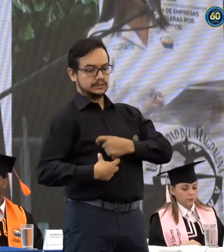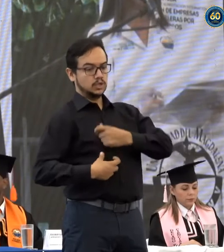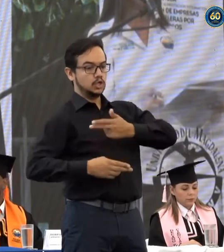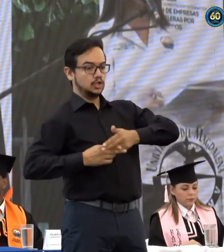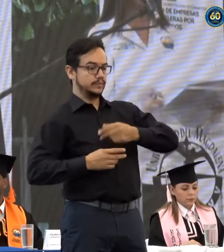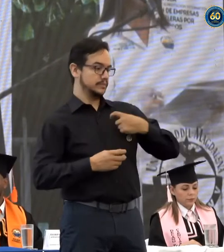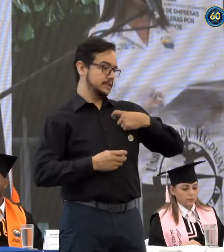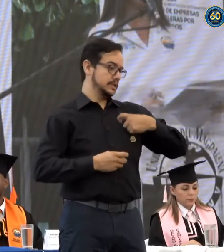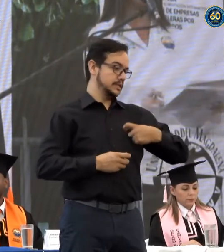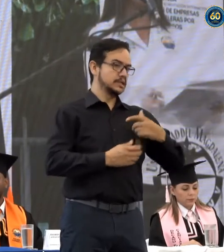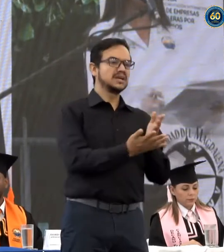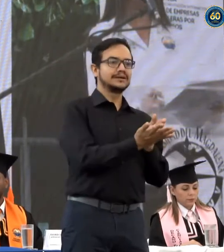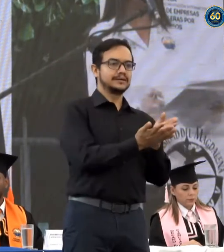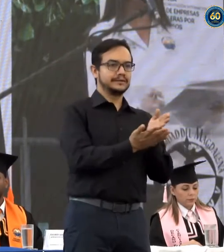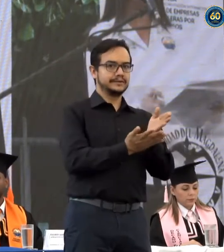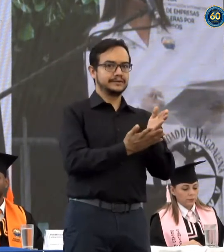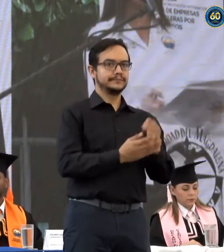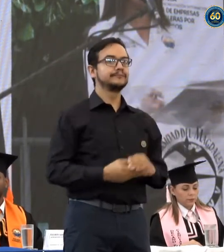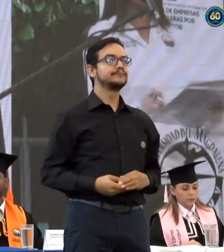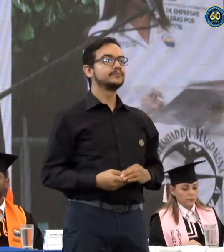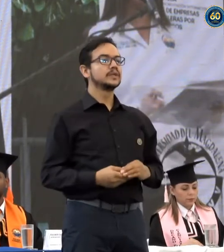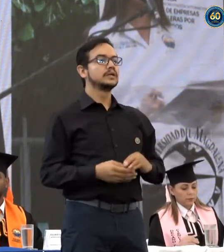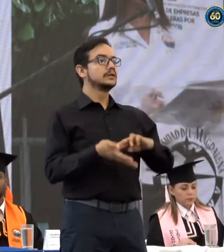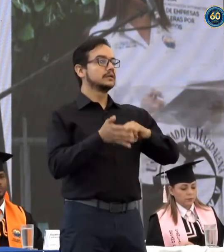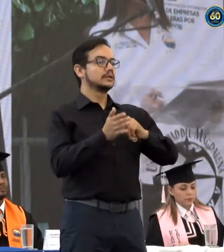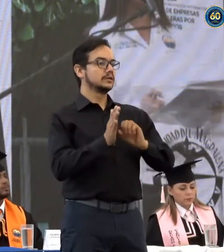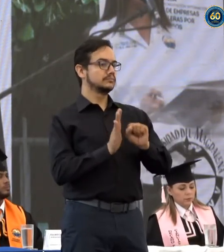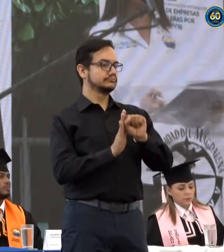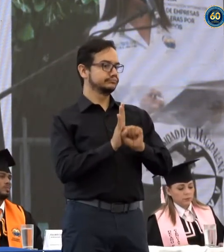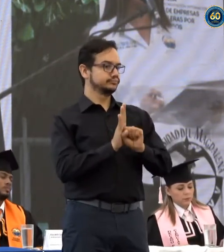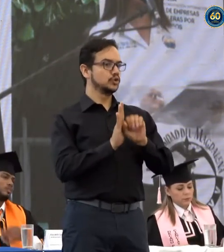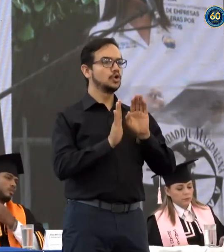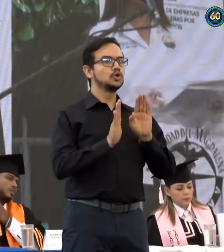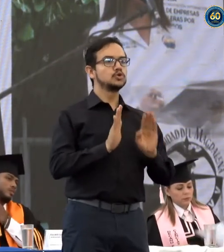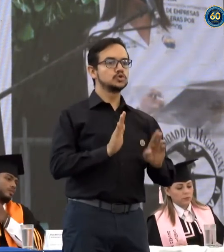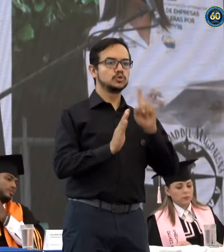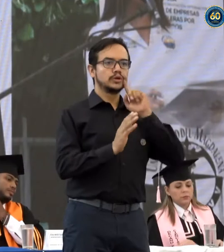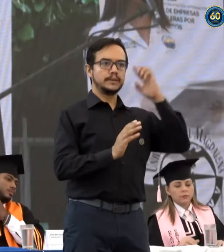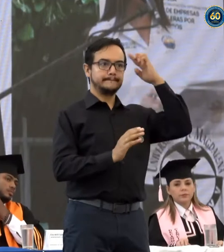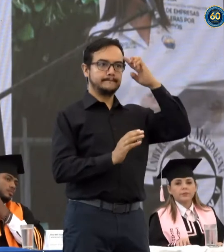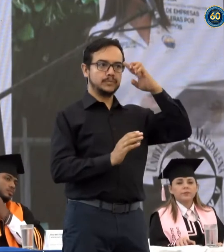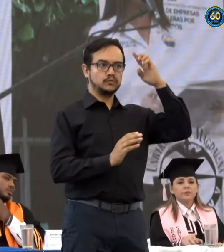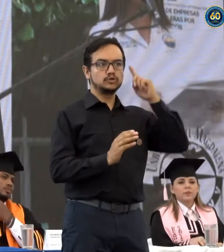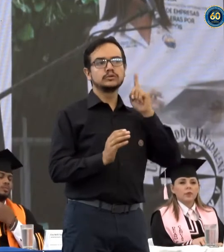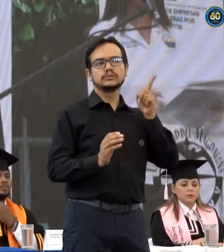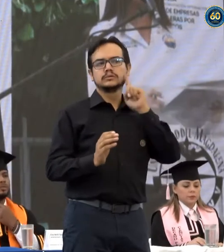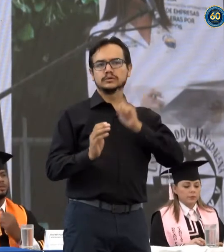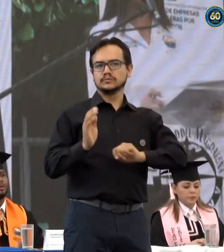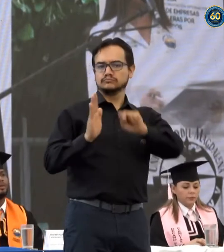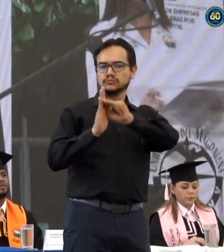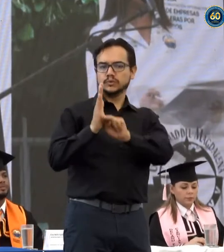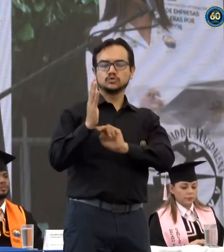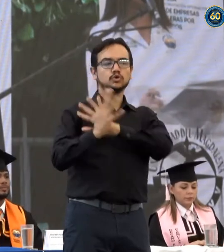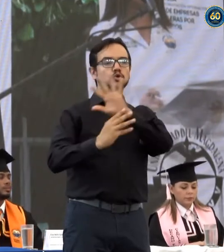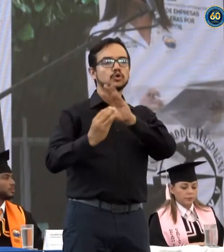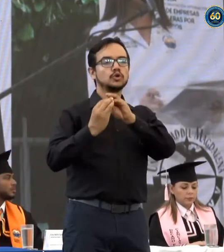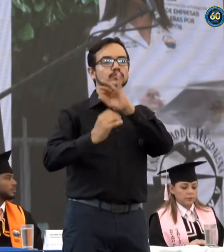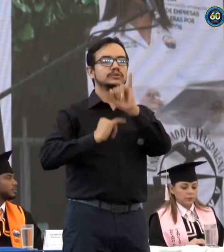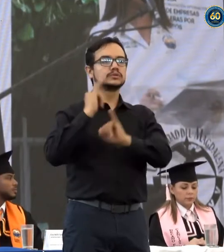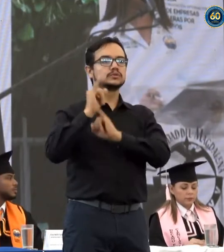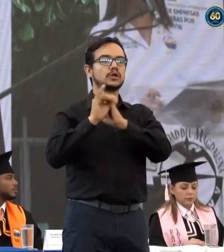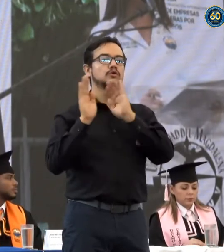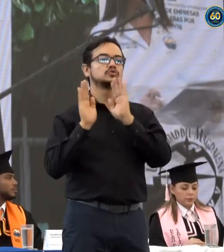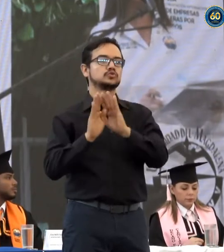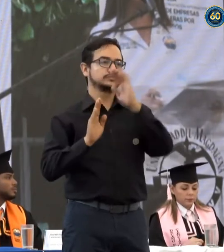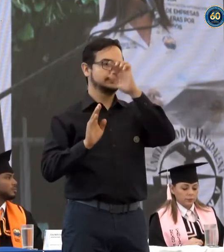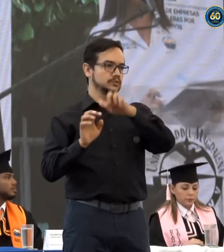del que recibe el título o sea el tono distintivo de la respectiva profesión según lo establece el código internacional de Los profesionales